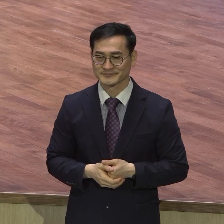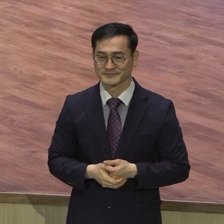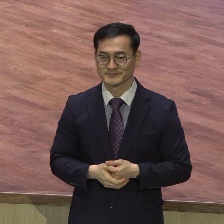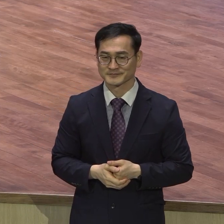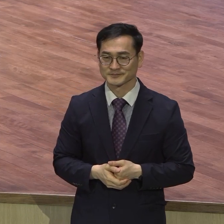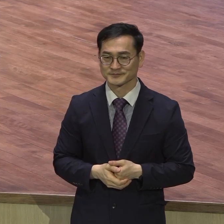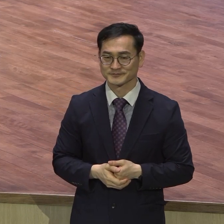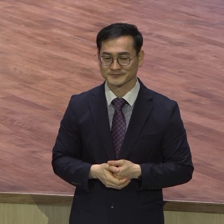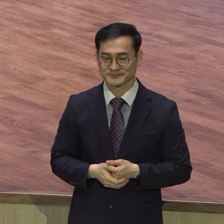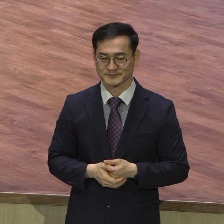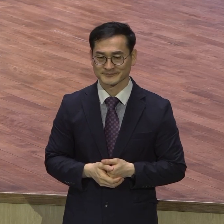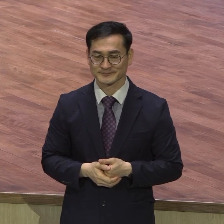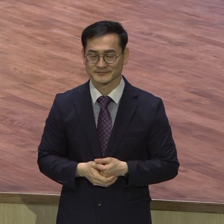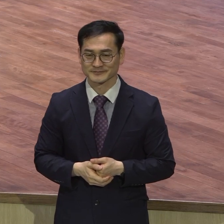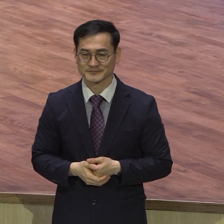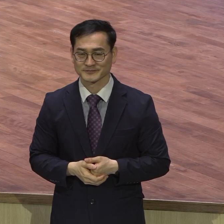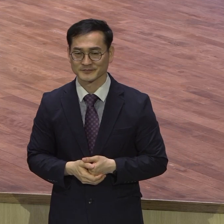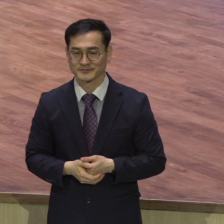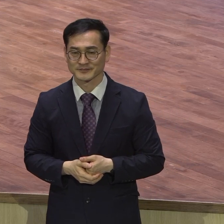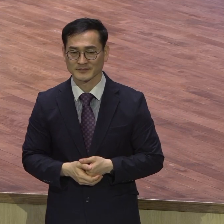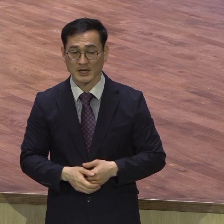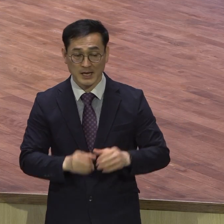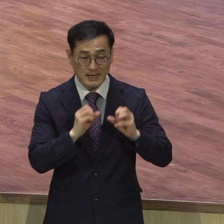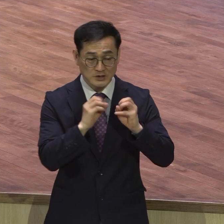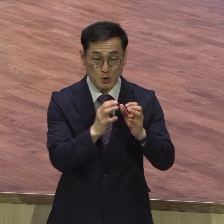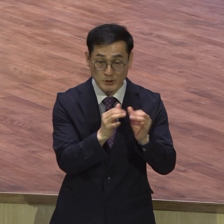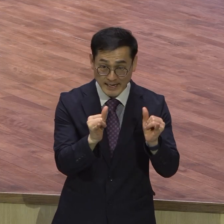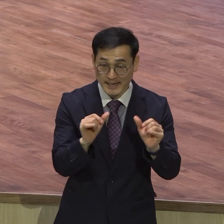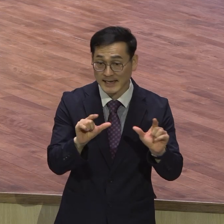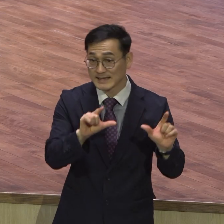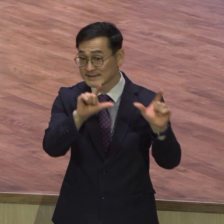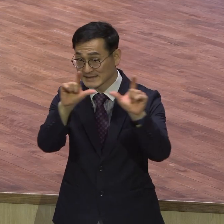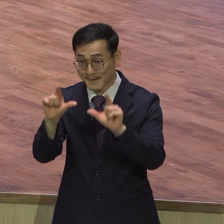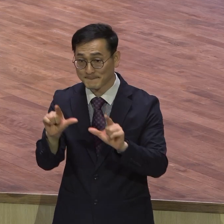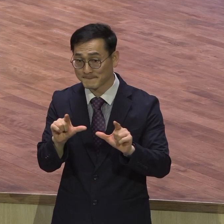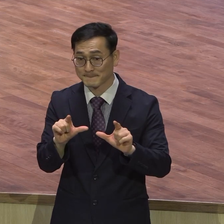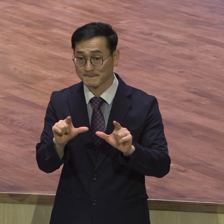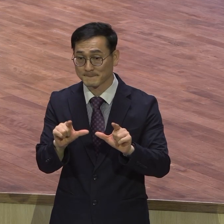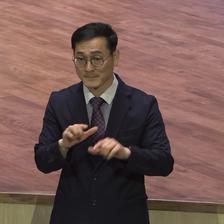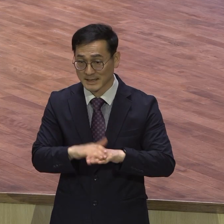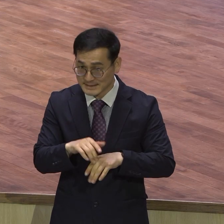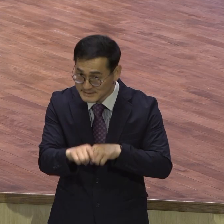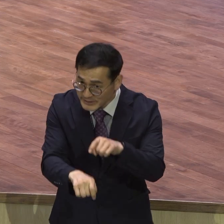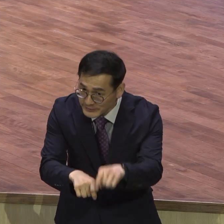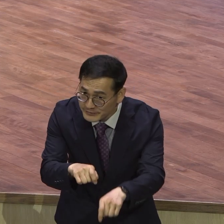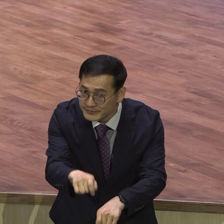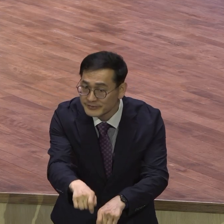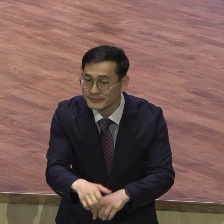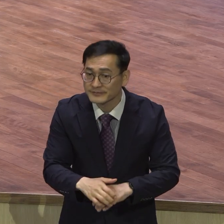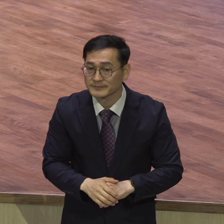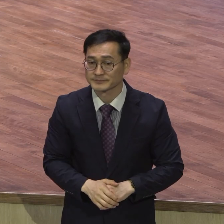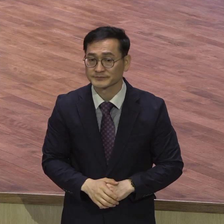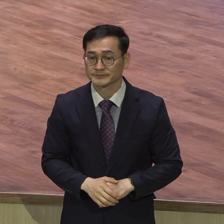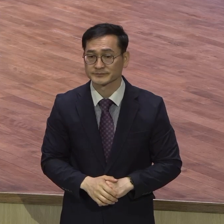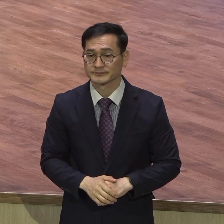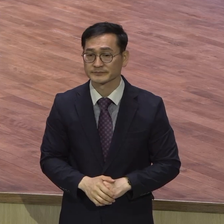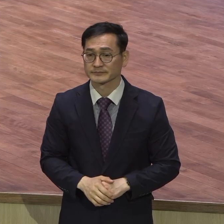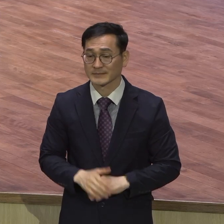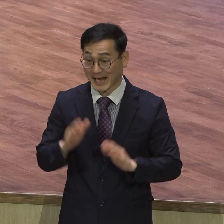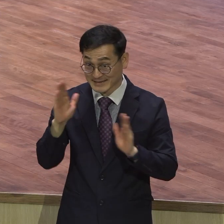다시 말하면 전도자의 삶을 실현하라. 전도자 학생은 학교에서